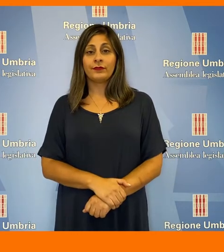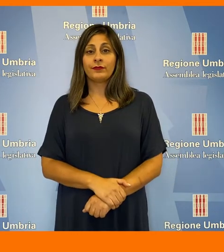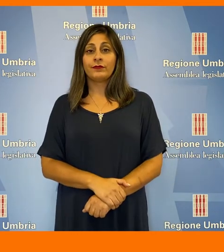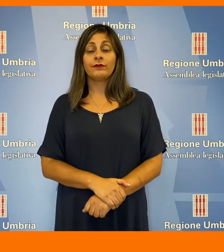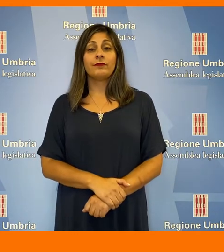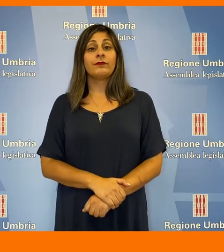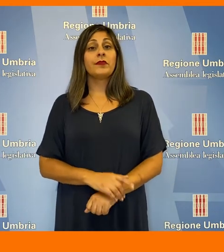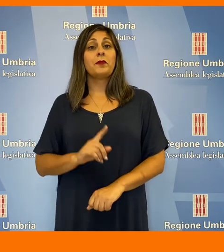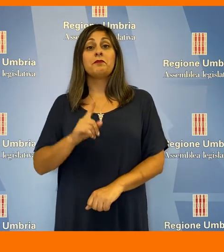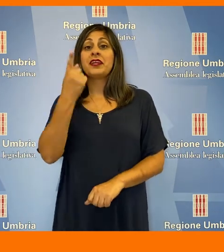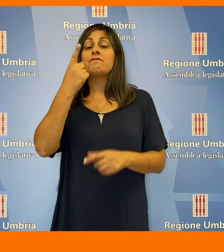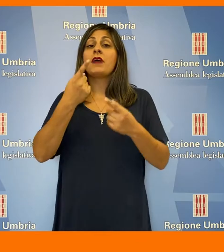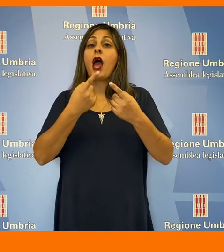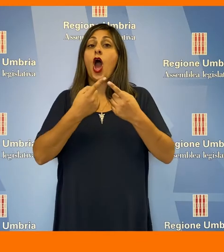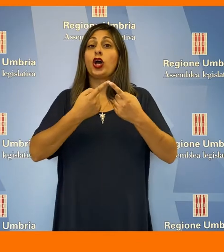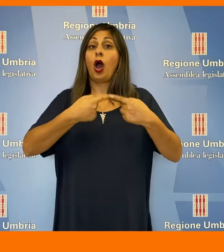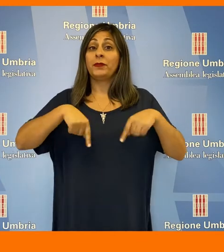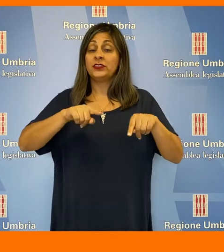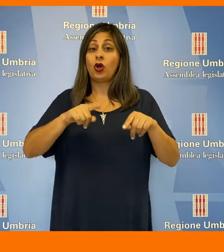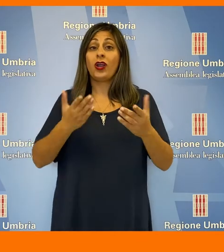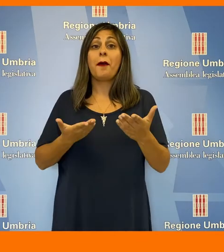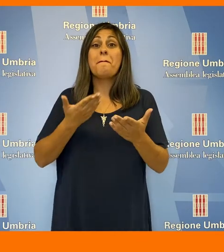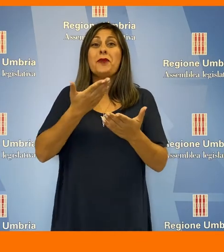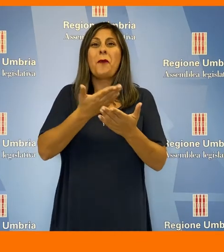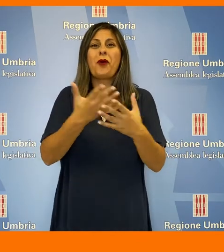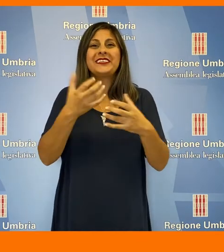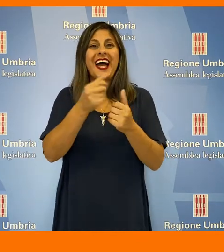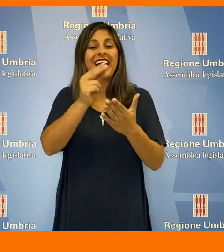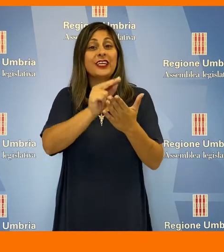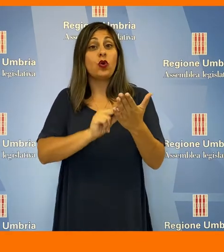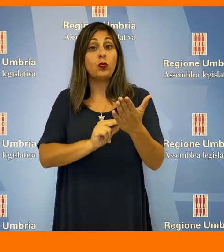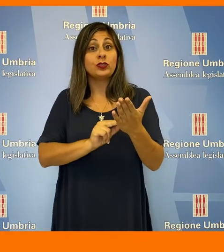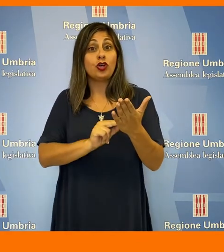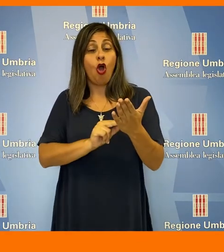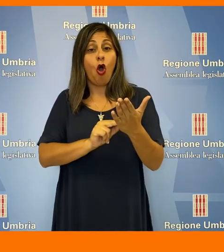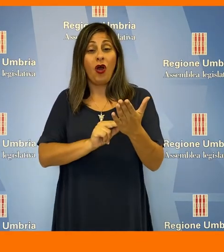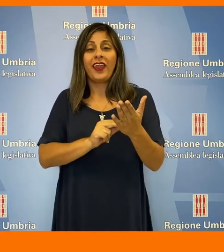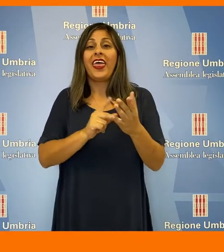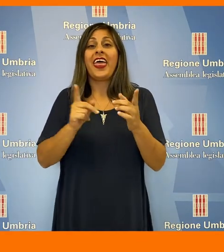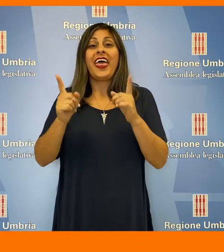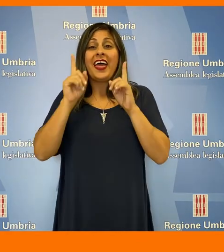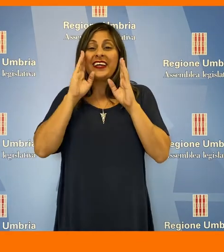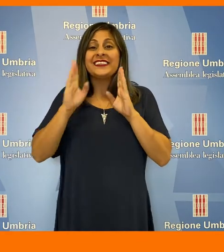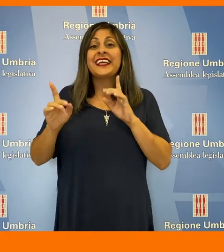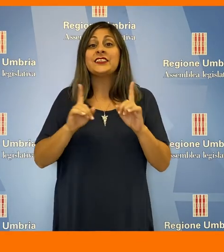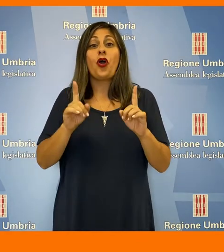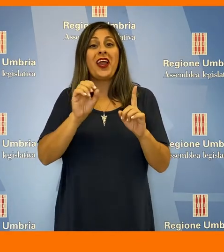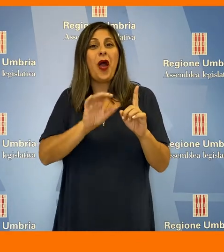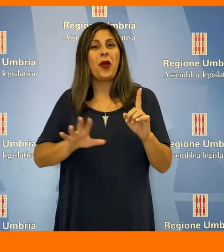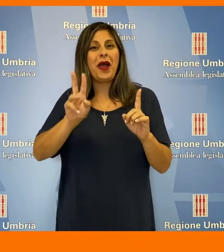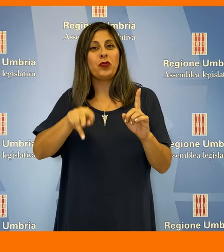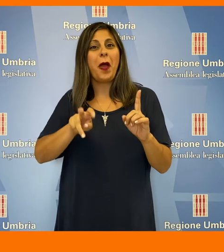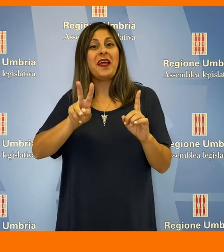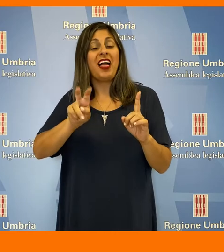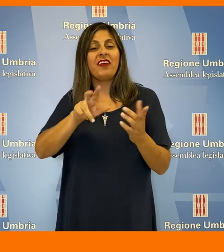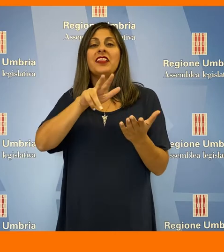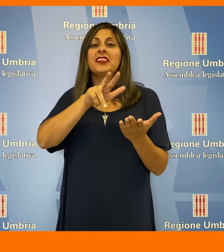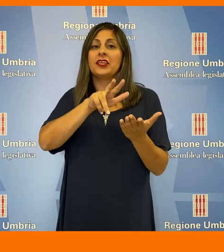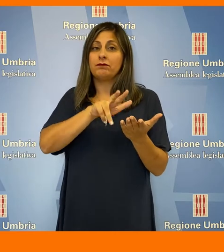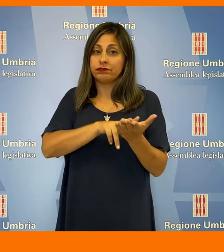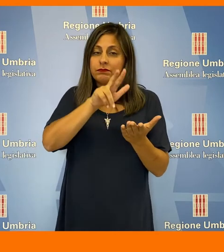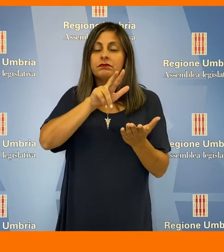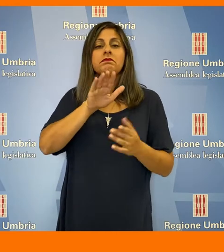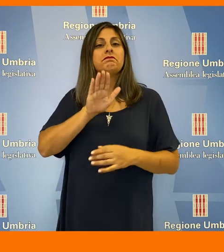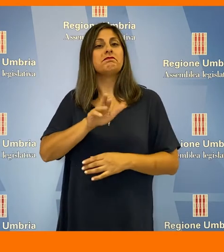Approvata in prima commissione la proposta di risoluzione per la sessione europea 2020